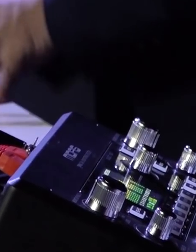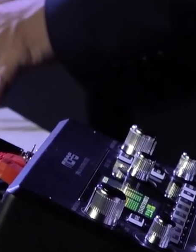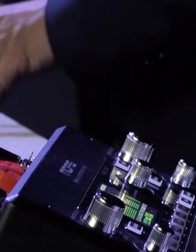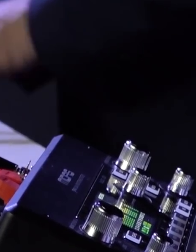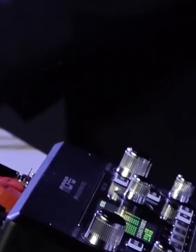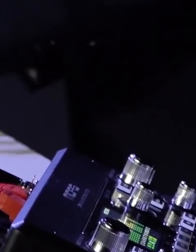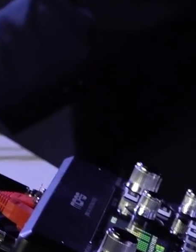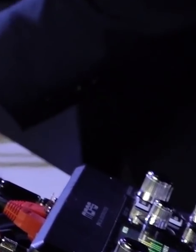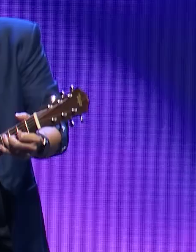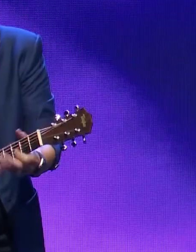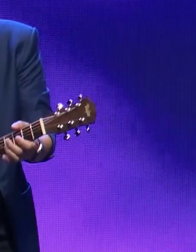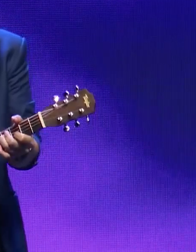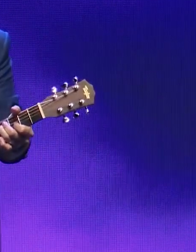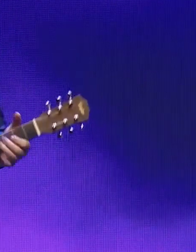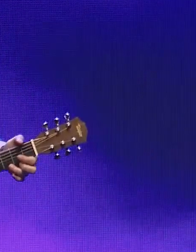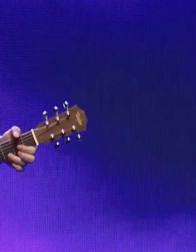memulihkan hati,